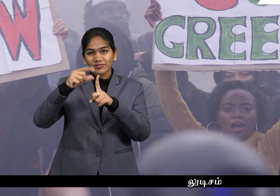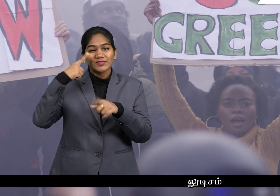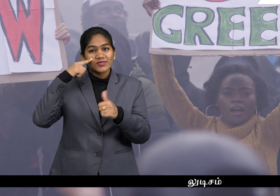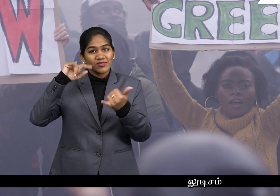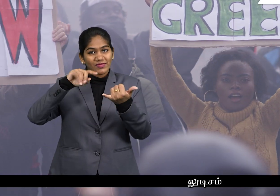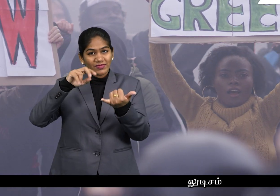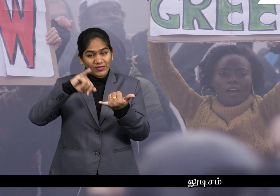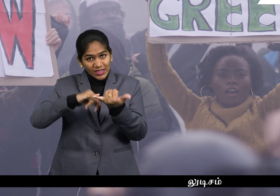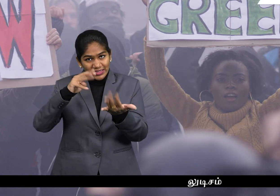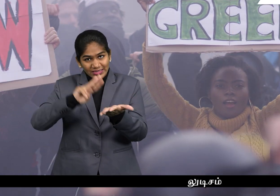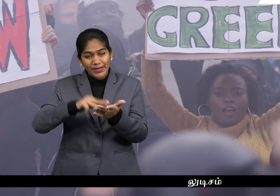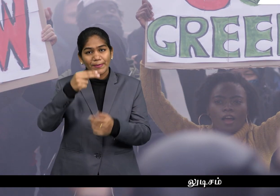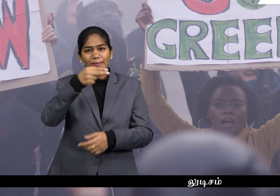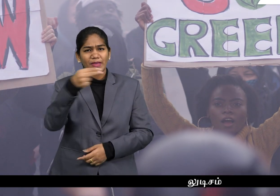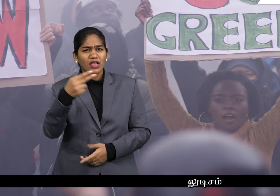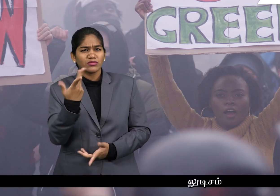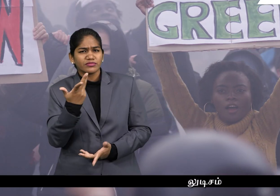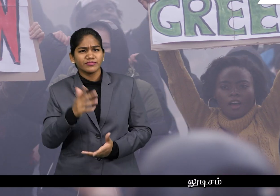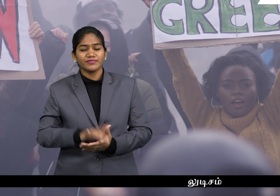லூடிசம்